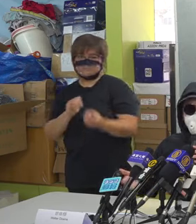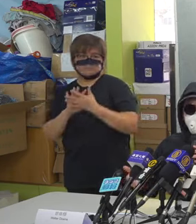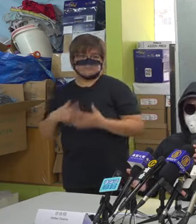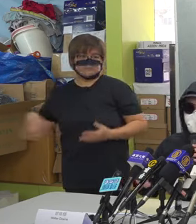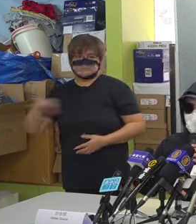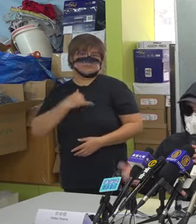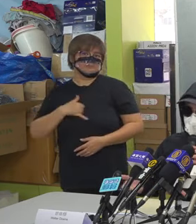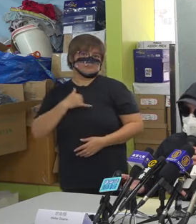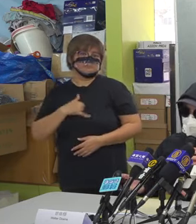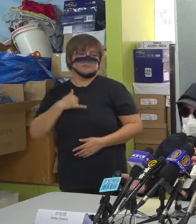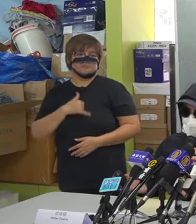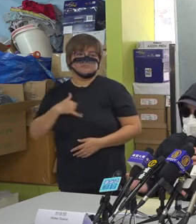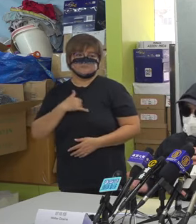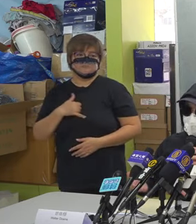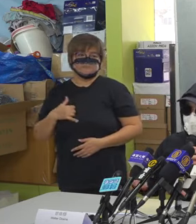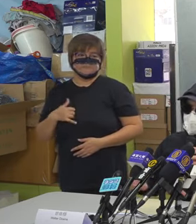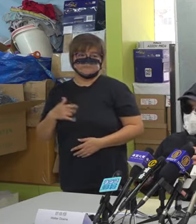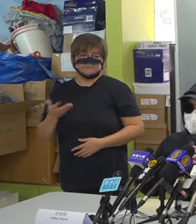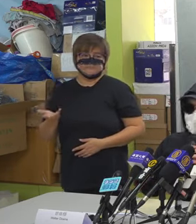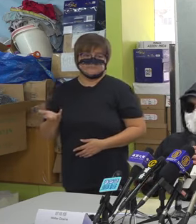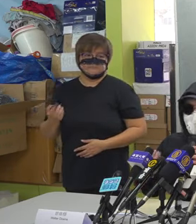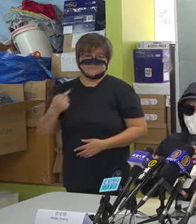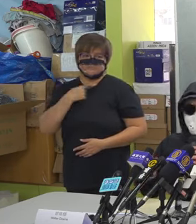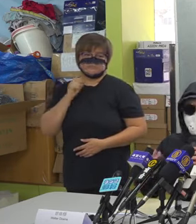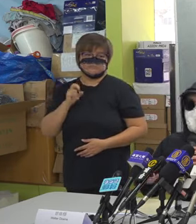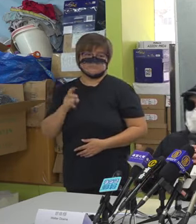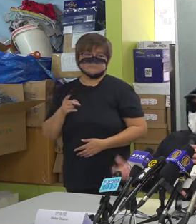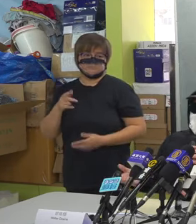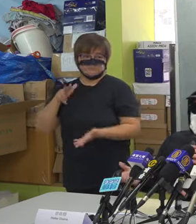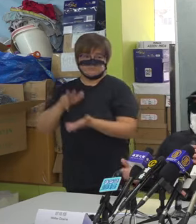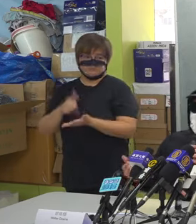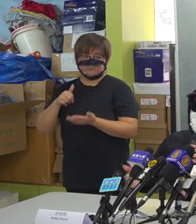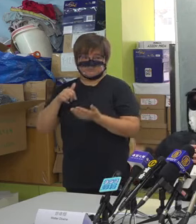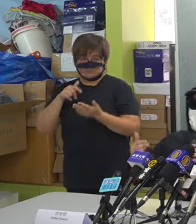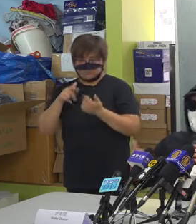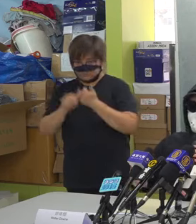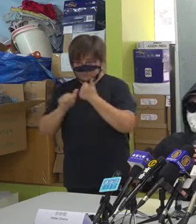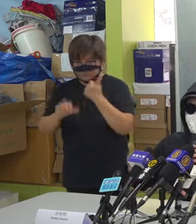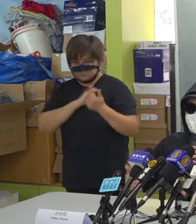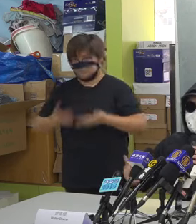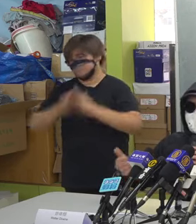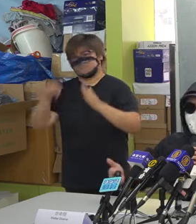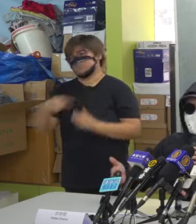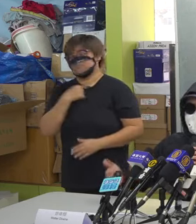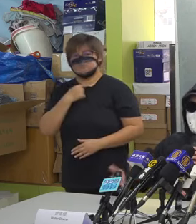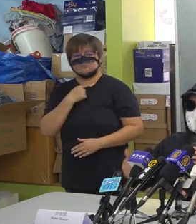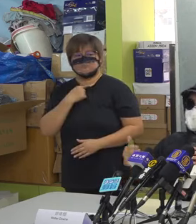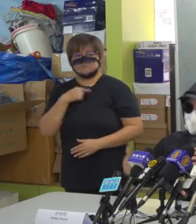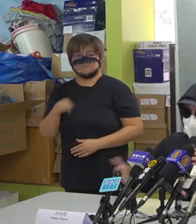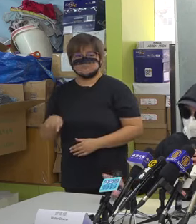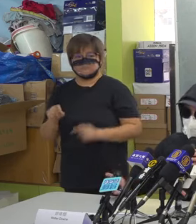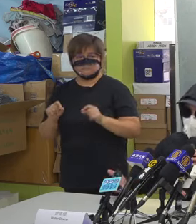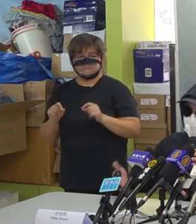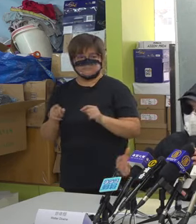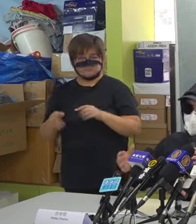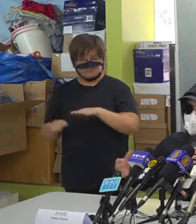出這個獨立調查委員會，首先就是這個是一個 baby step， 是一個香港人達至公義的第一